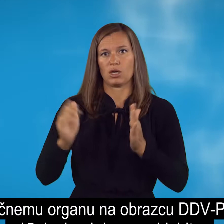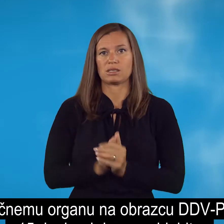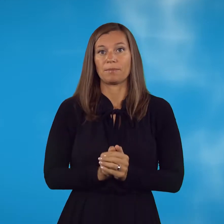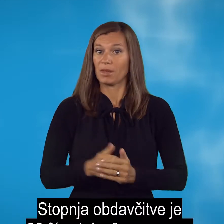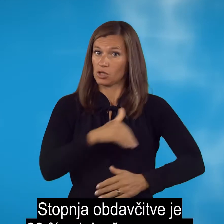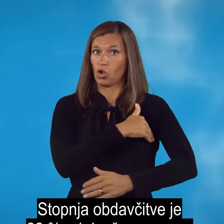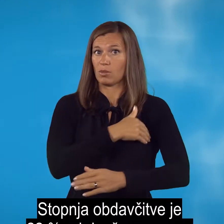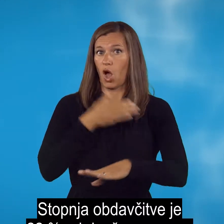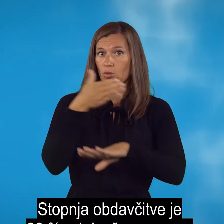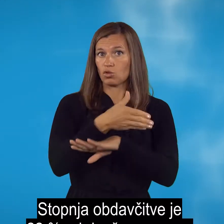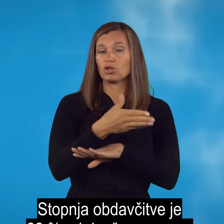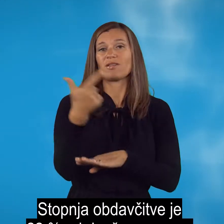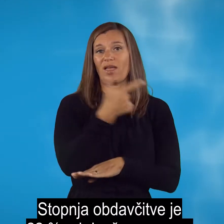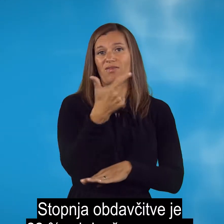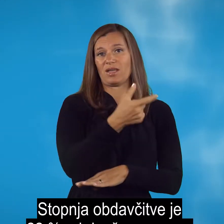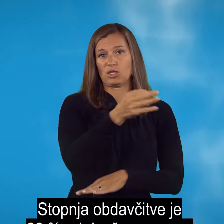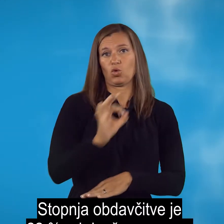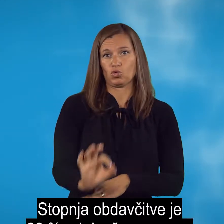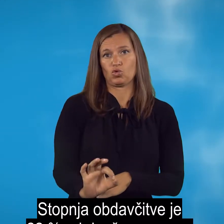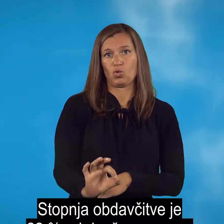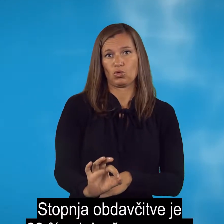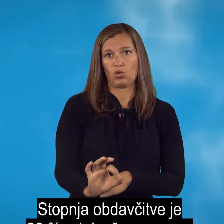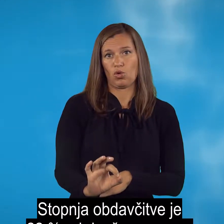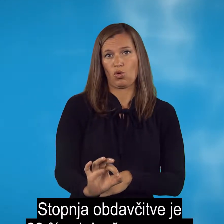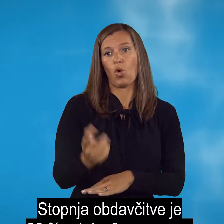Stopnja obdavčitve je 22% od davčne osnove.